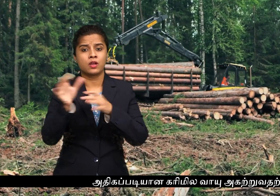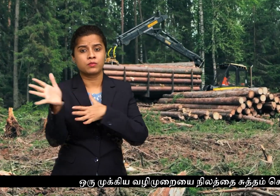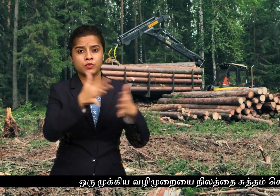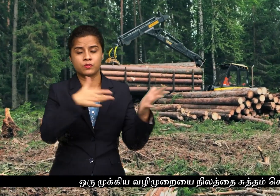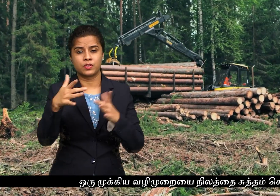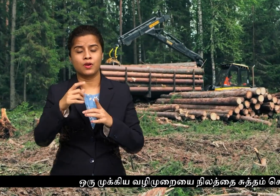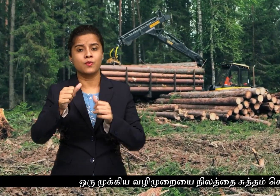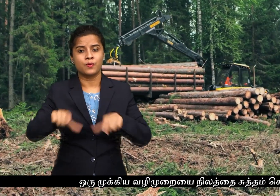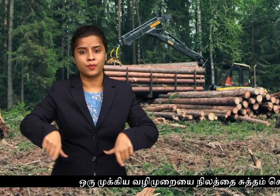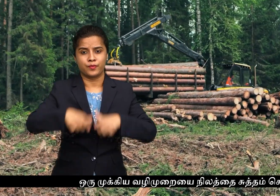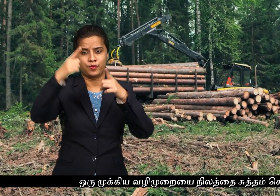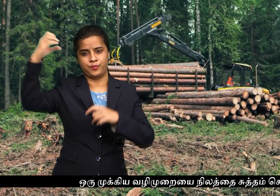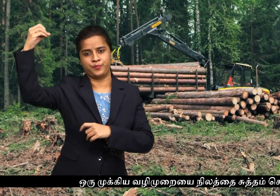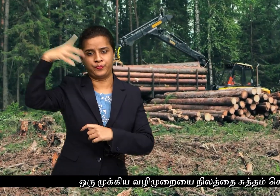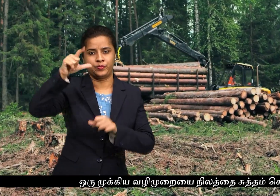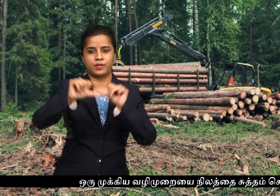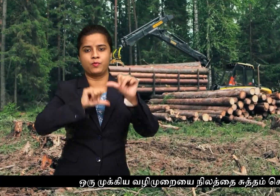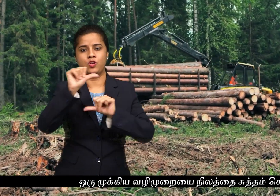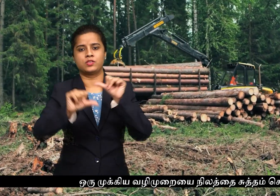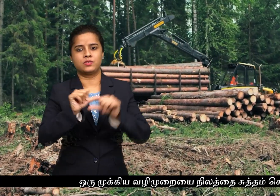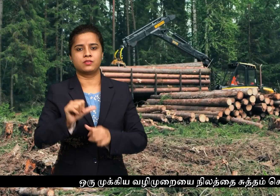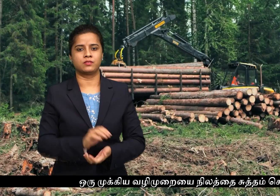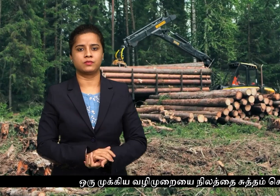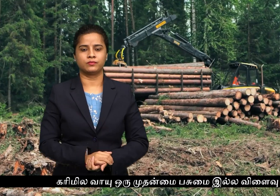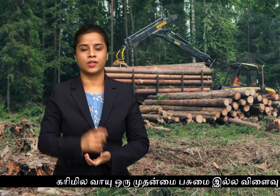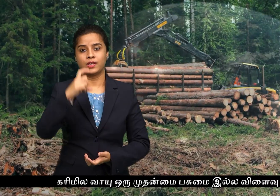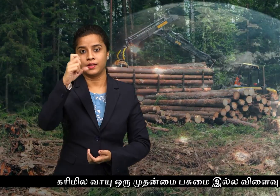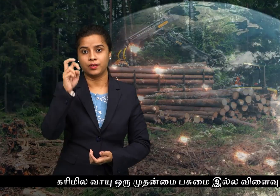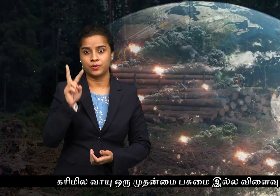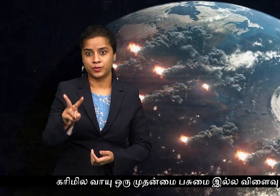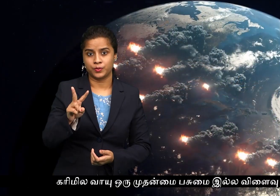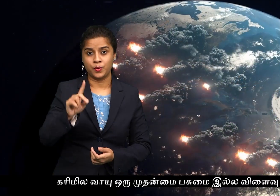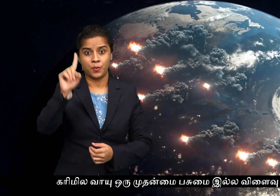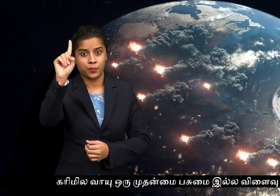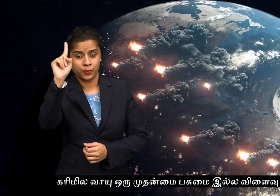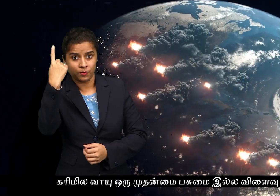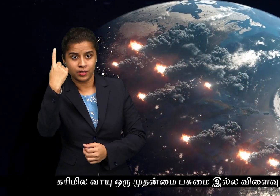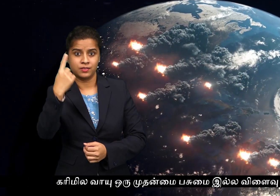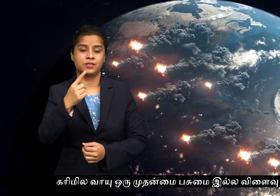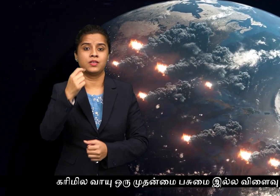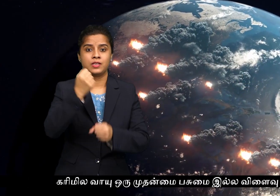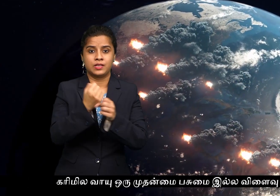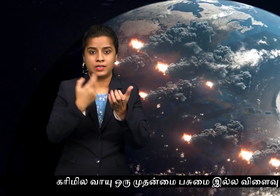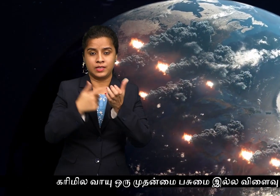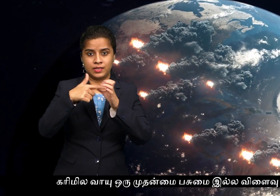ஒரு முக்கிய வழிமுறையை நிலத்தை சுத்தம் செய்கிறது. கரிமல வாயு ஒரு முதன்மை பசுமையில்லா வாயு